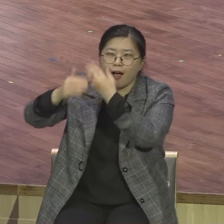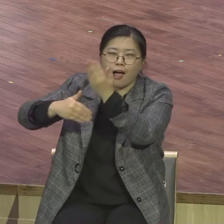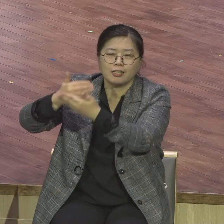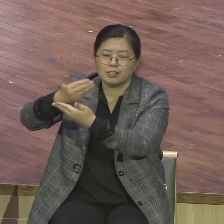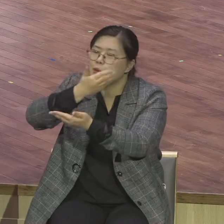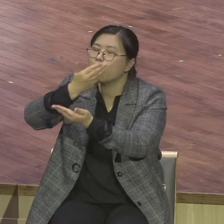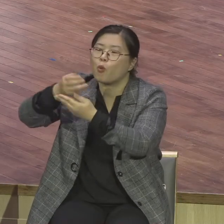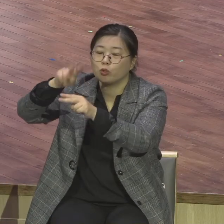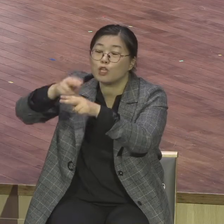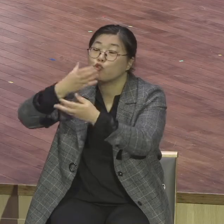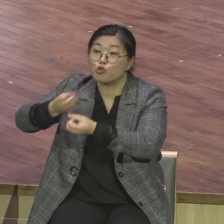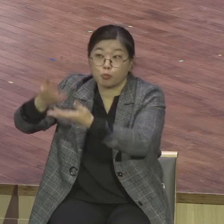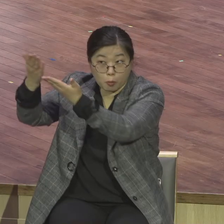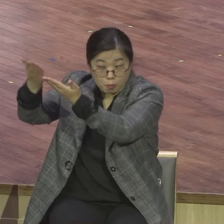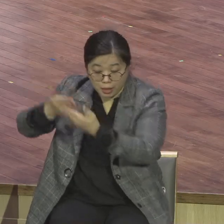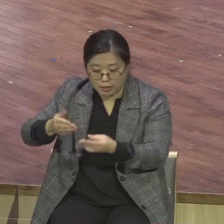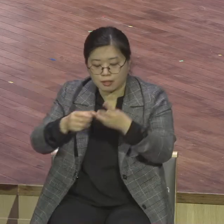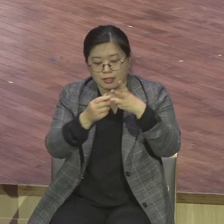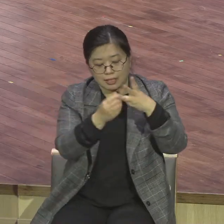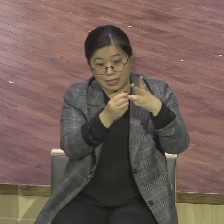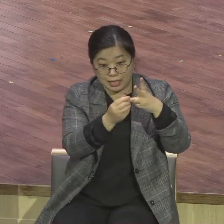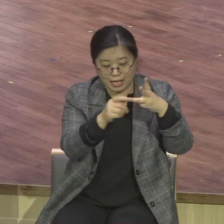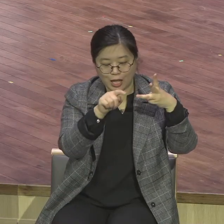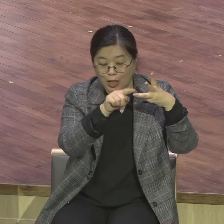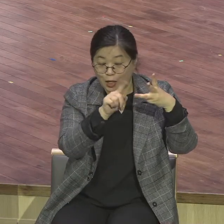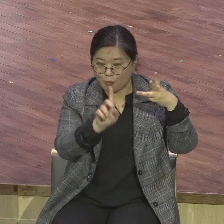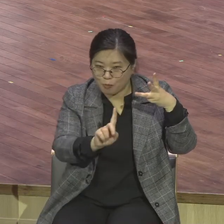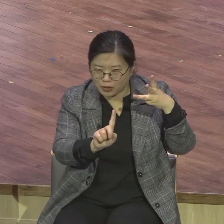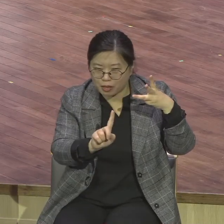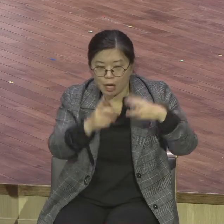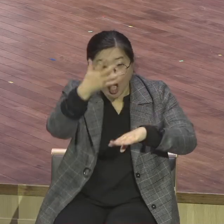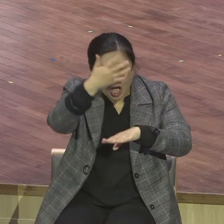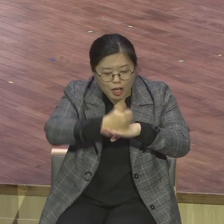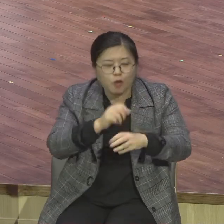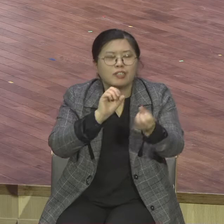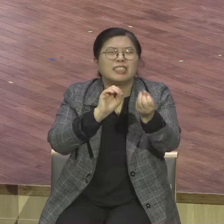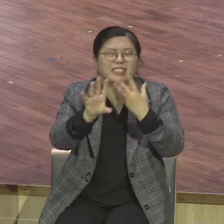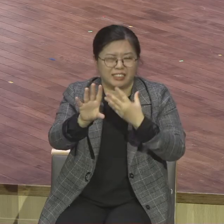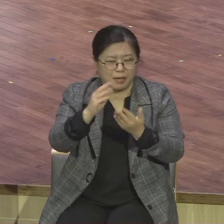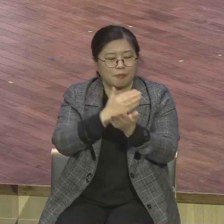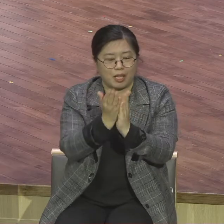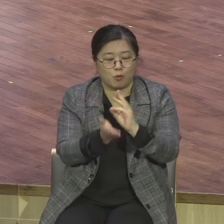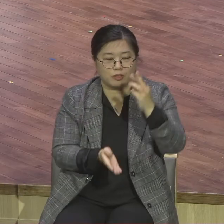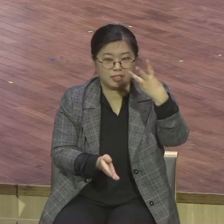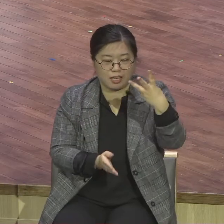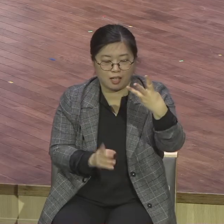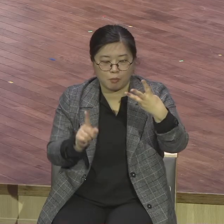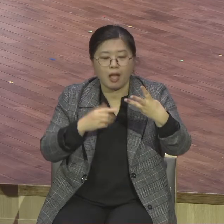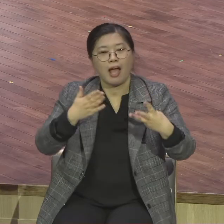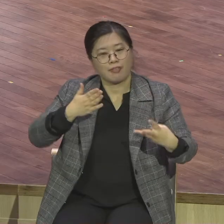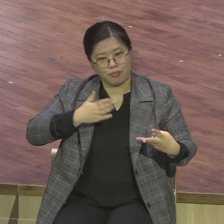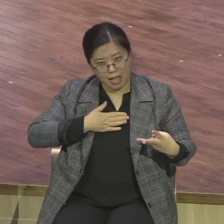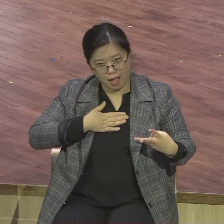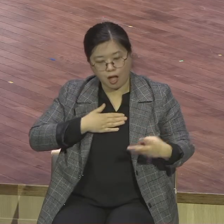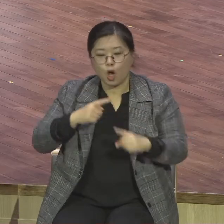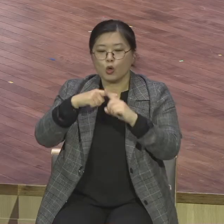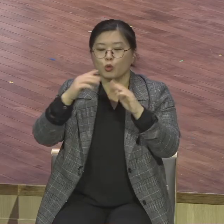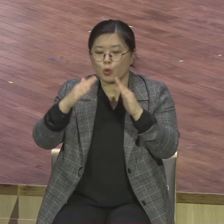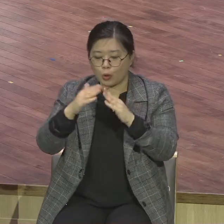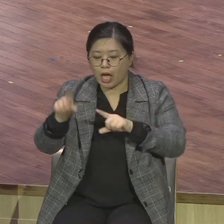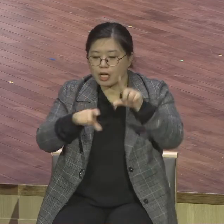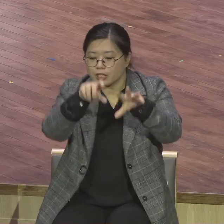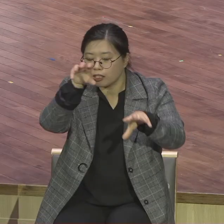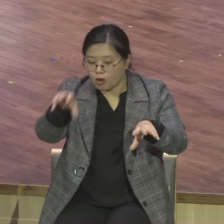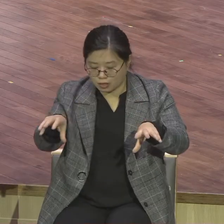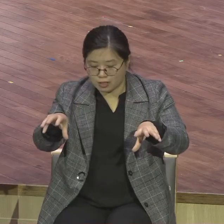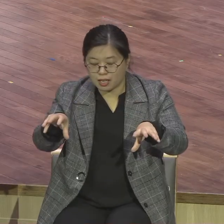내 업, 하나님께서 준비하신 전무후무한 응답을 체험하게 됩니다. 이렇게 기도로 힘을 얻게 되면